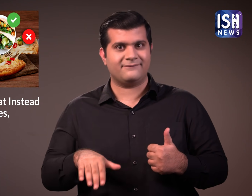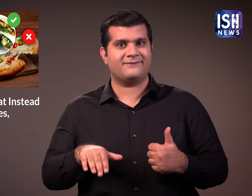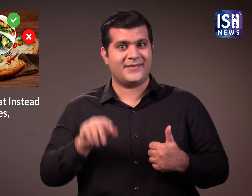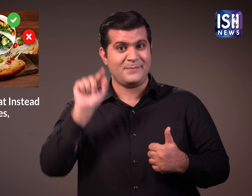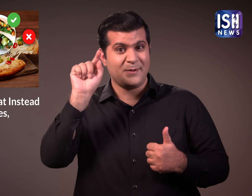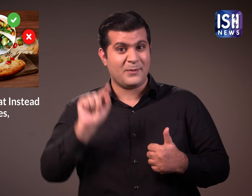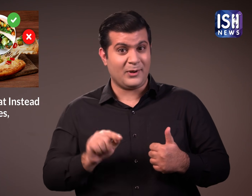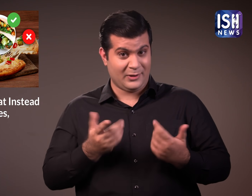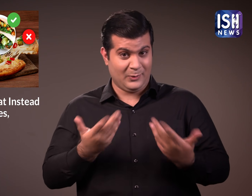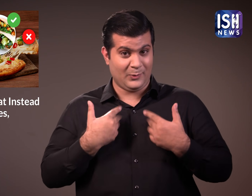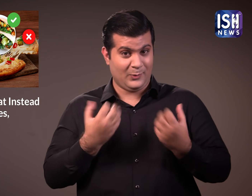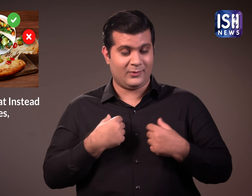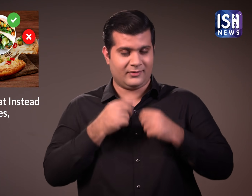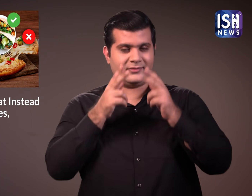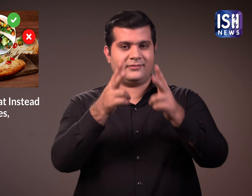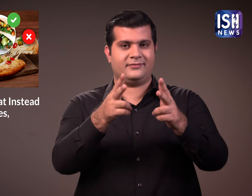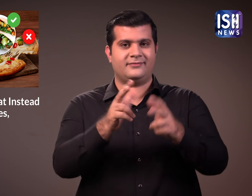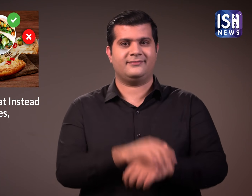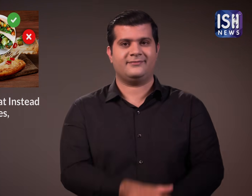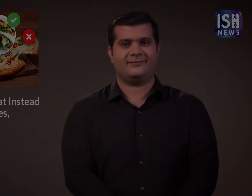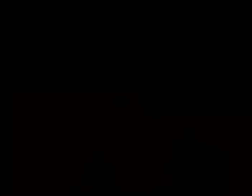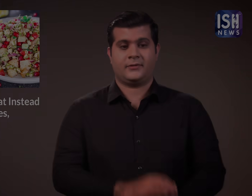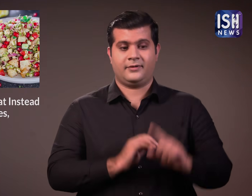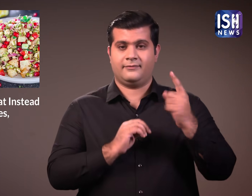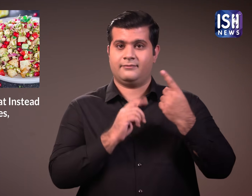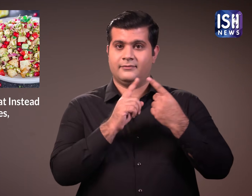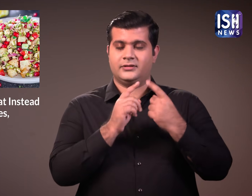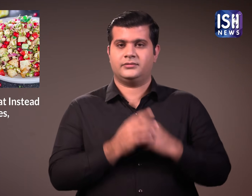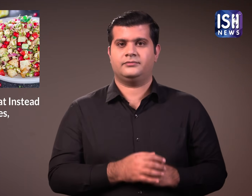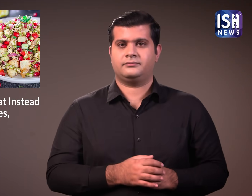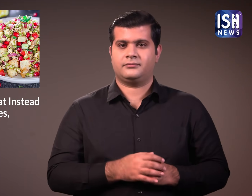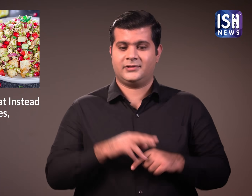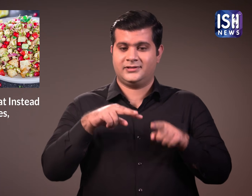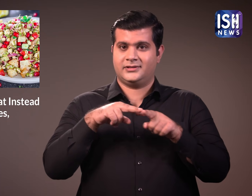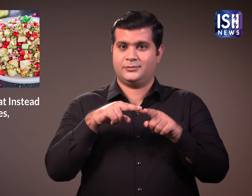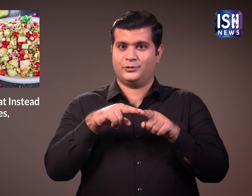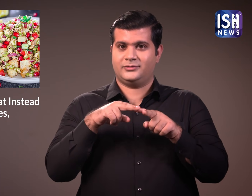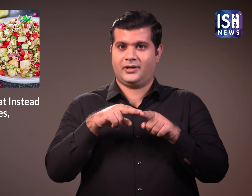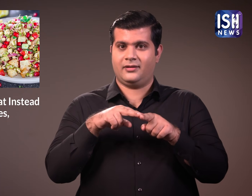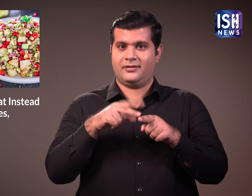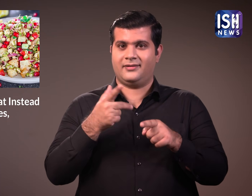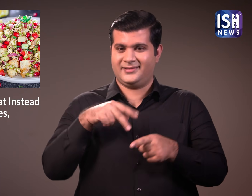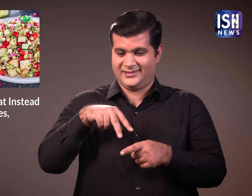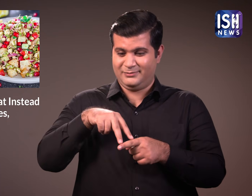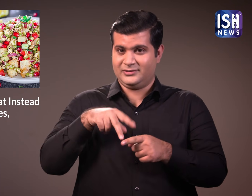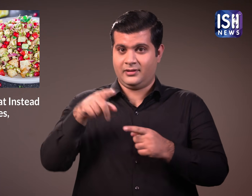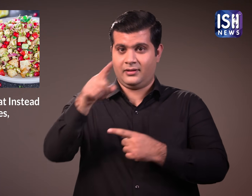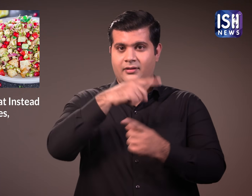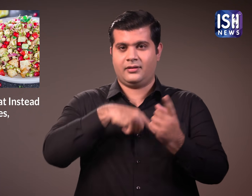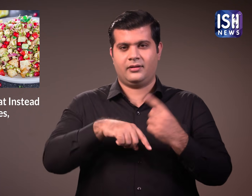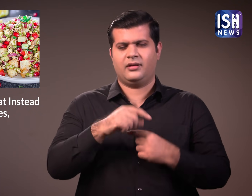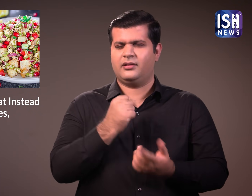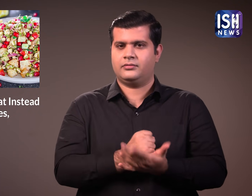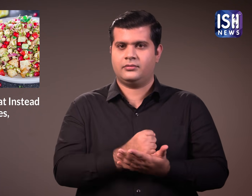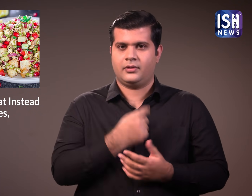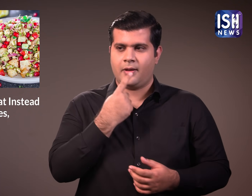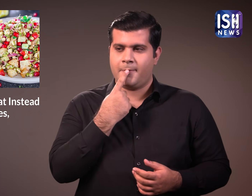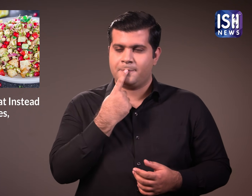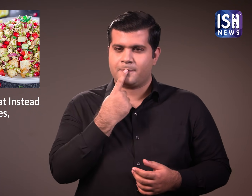मैं आपको बताता हूँ, समूसी बहुत स्वादिश्ट होते हैं, और जब वे गर्म और कुर्करे होते हैं, तो हम